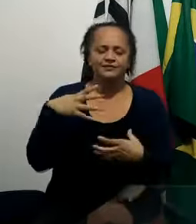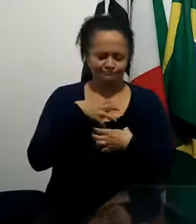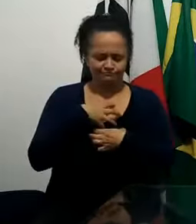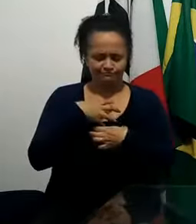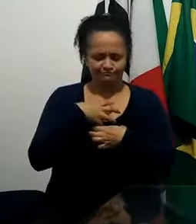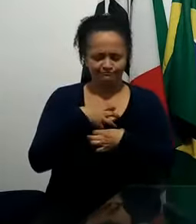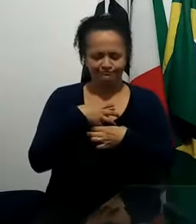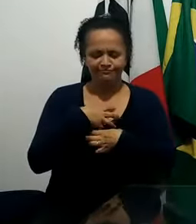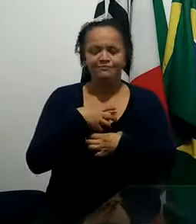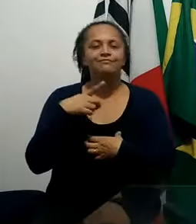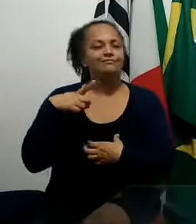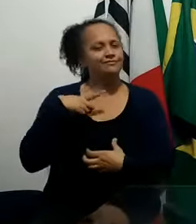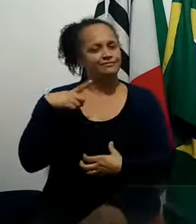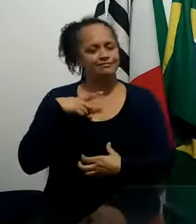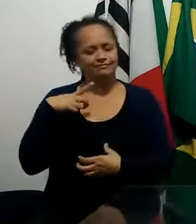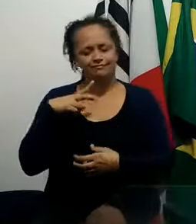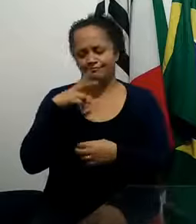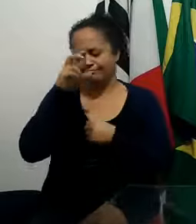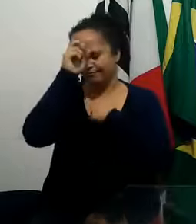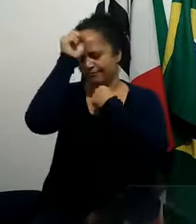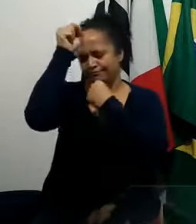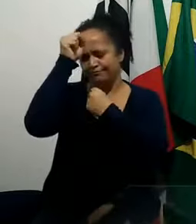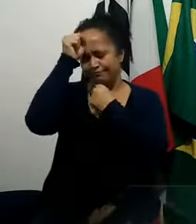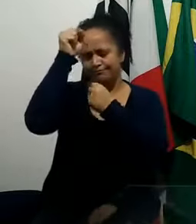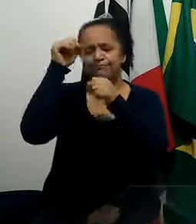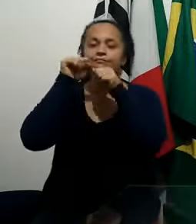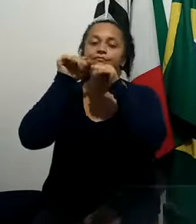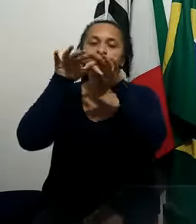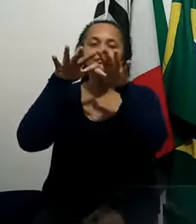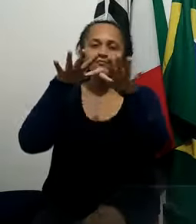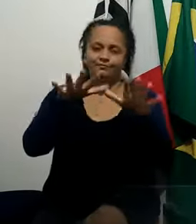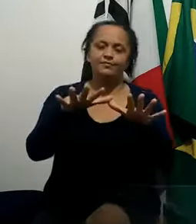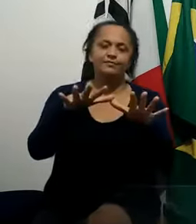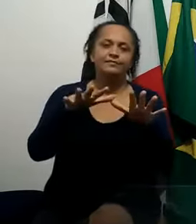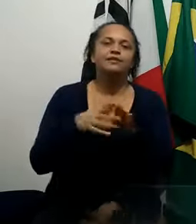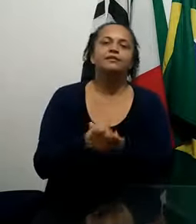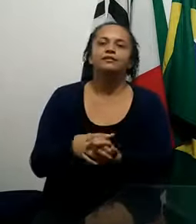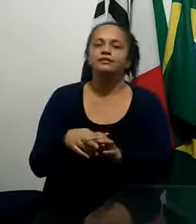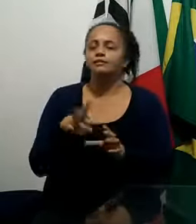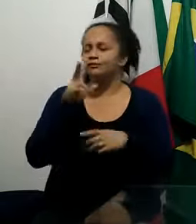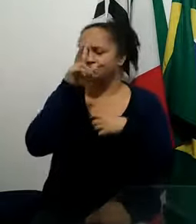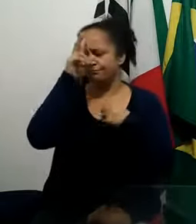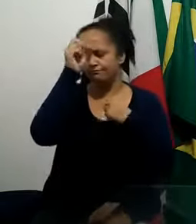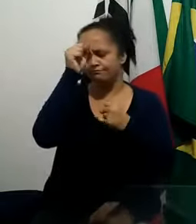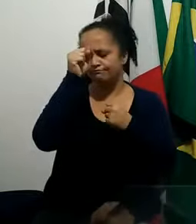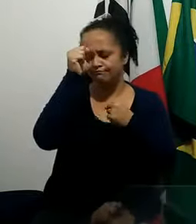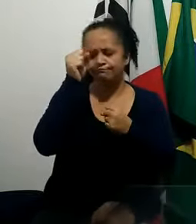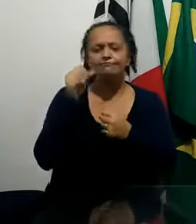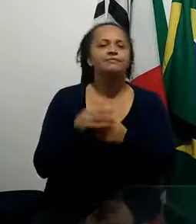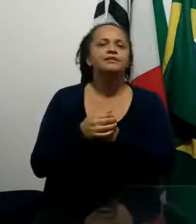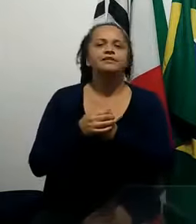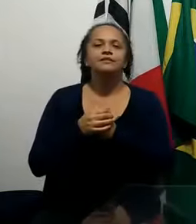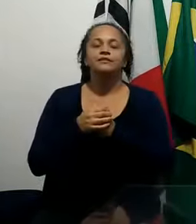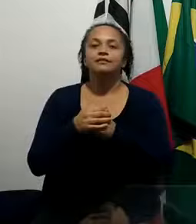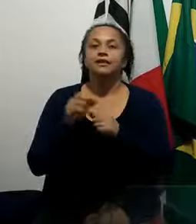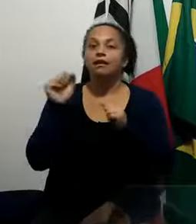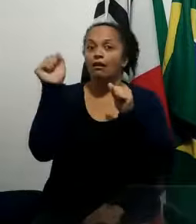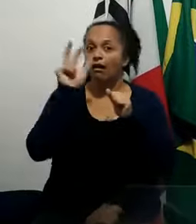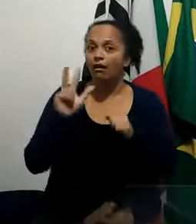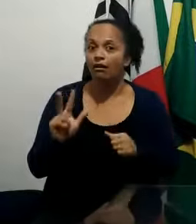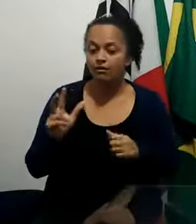edificados, sejam abençoados, sejam fortalecidos e